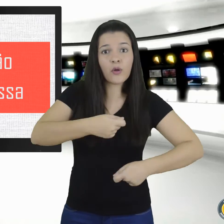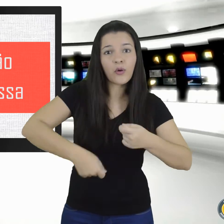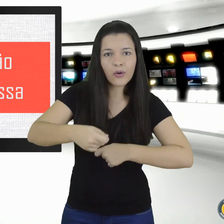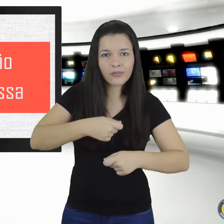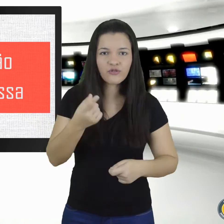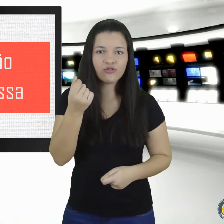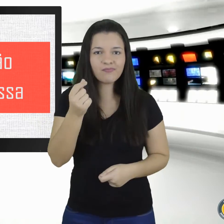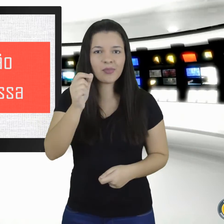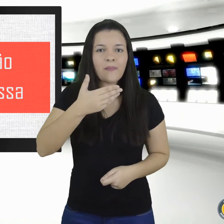nossa economia.